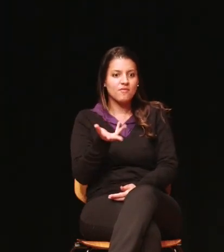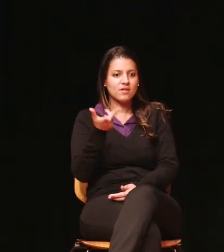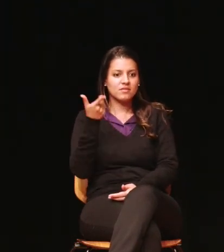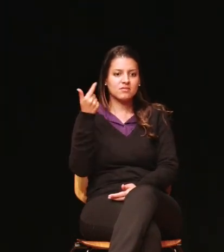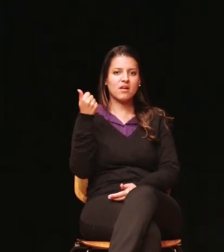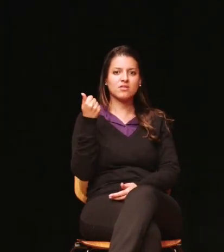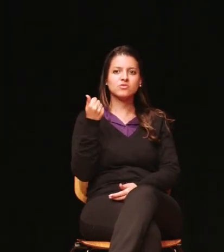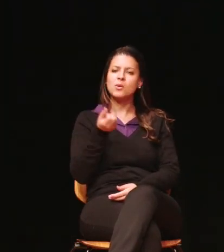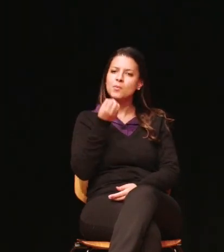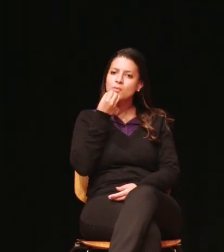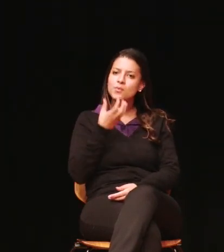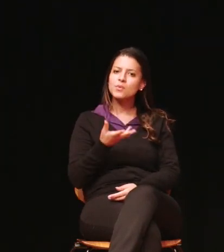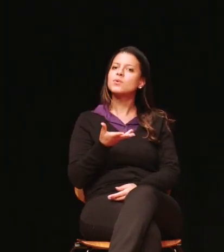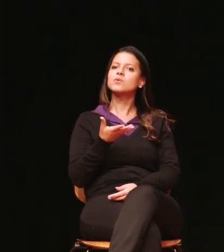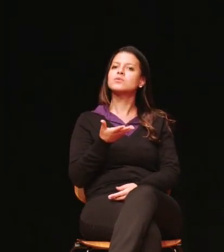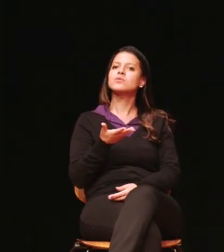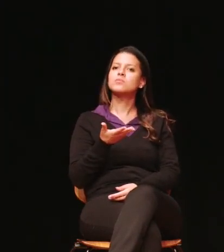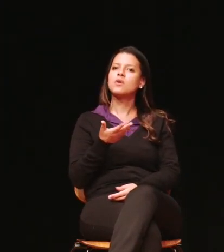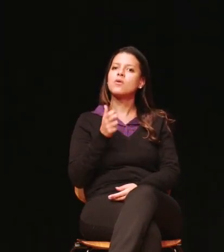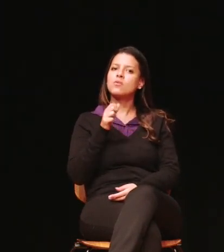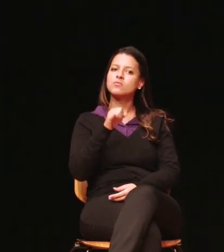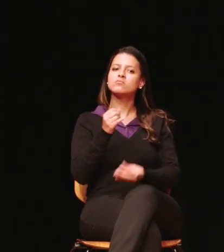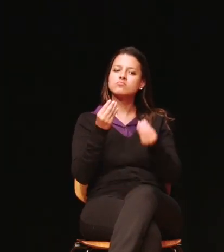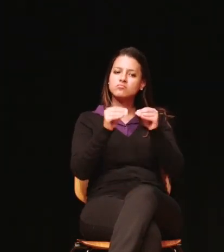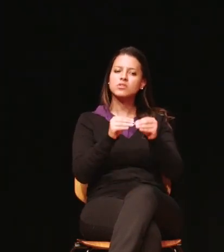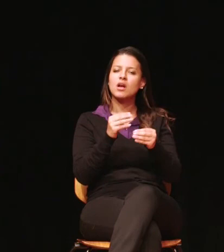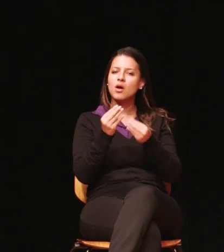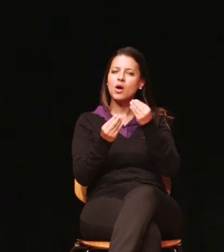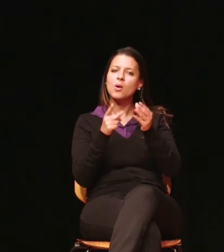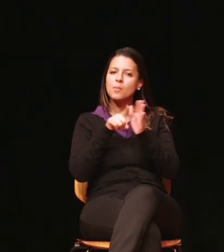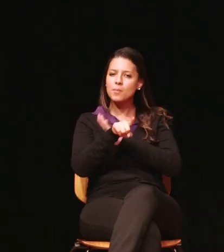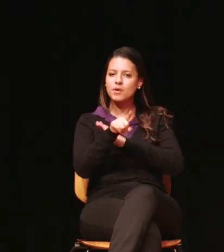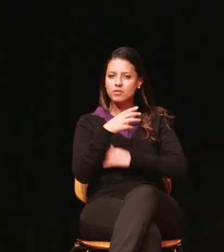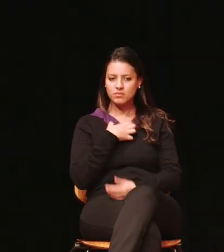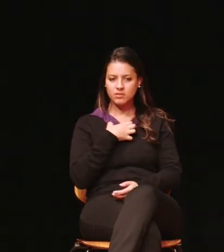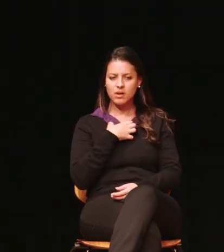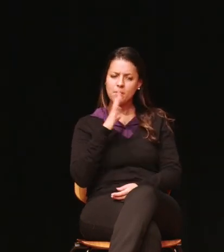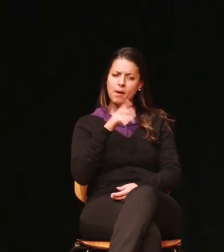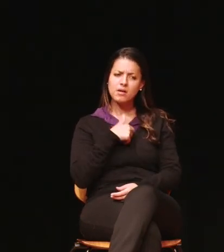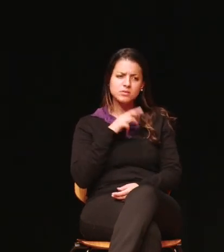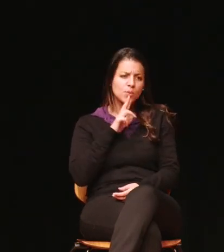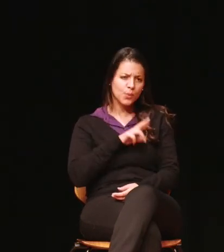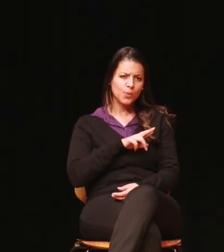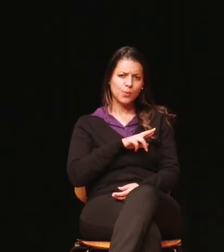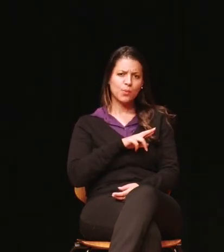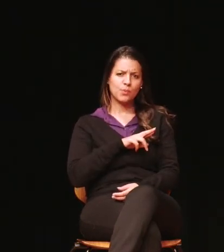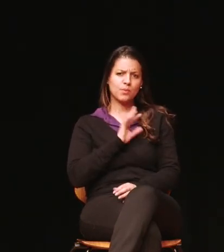è molto bom si colocar questo tipo di perguntas, ma a gente deve rispondere